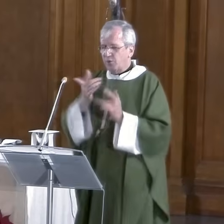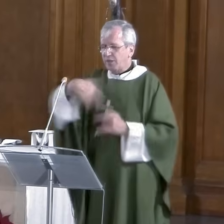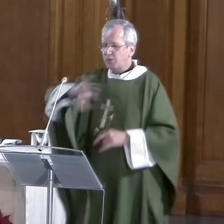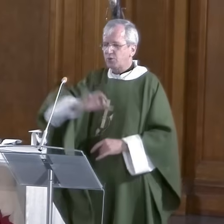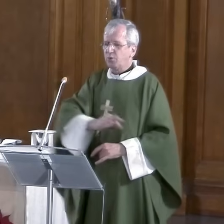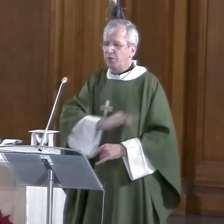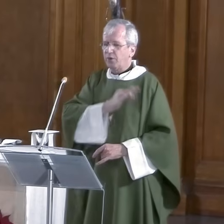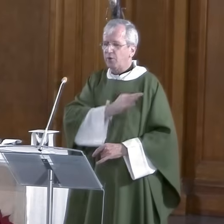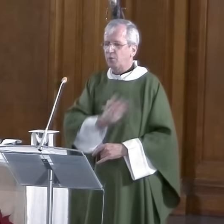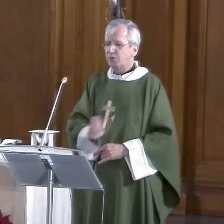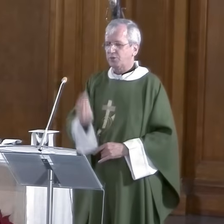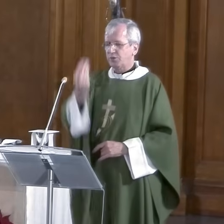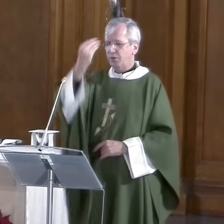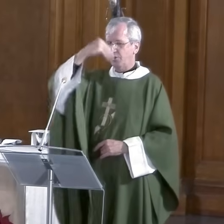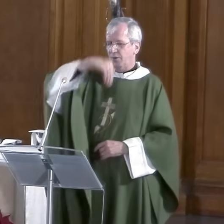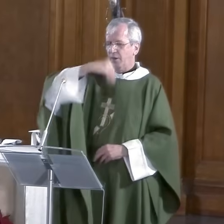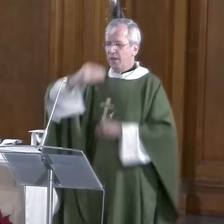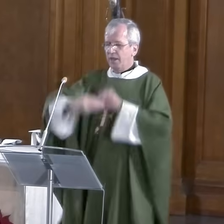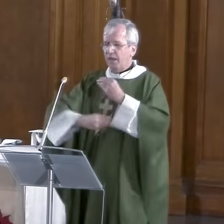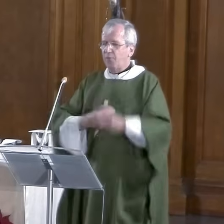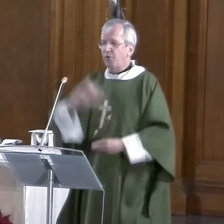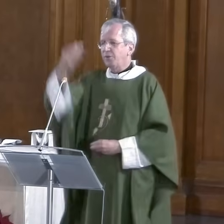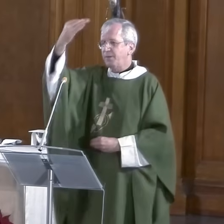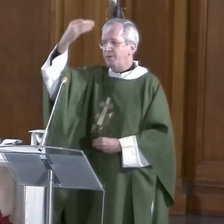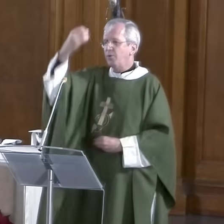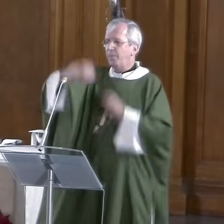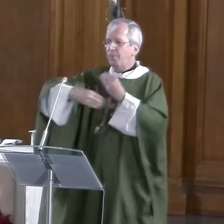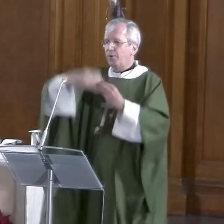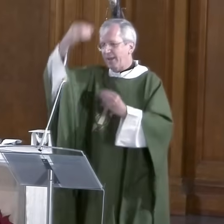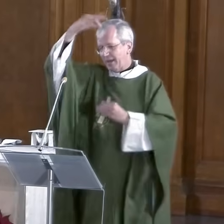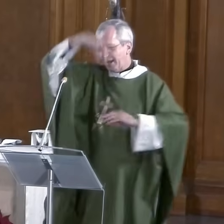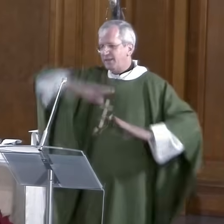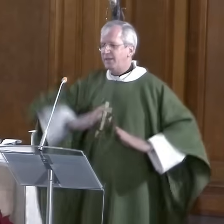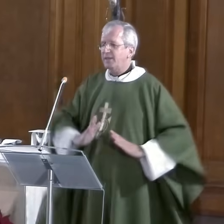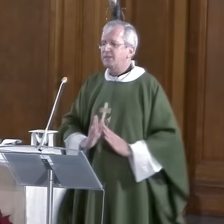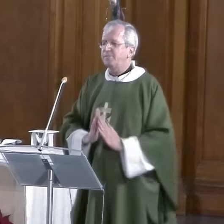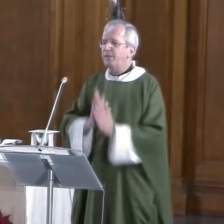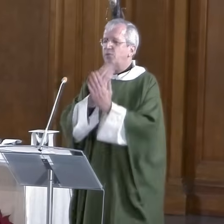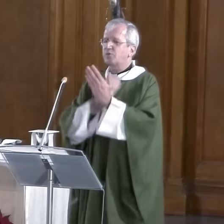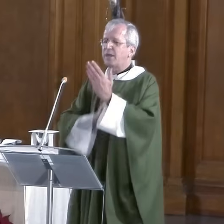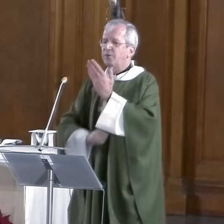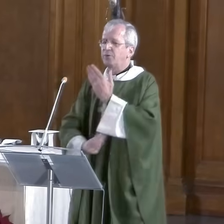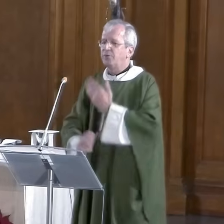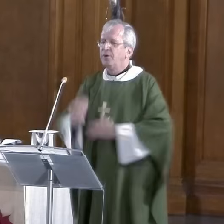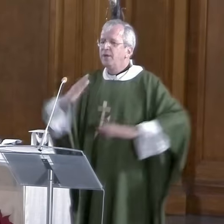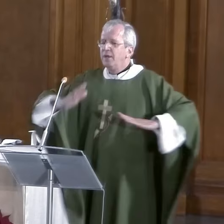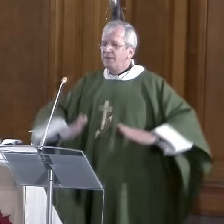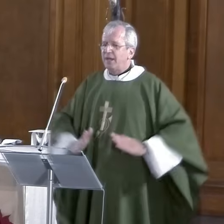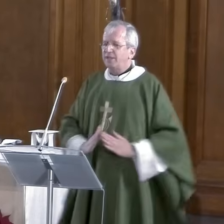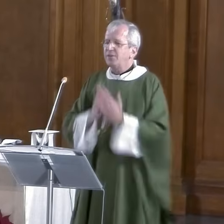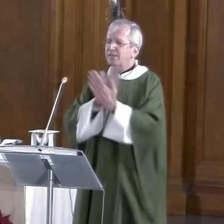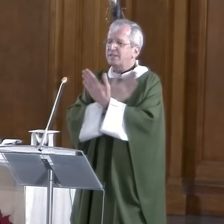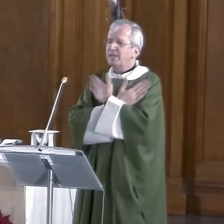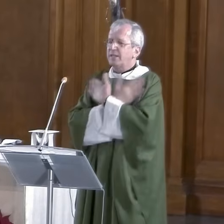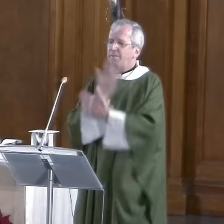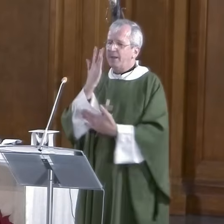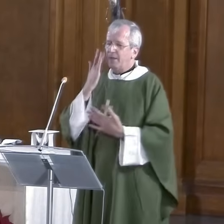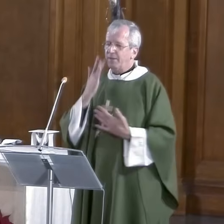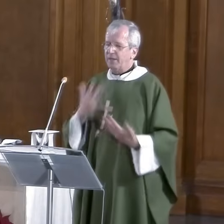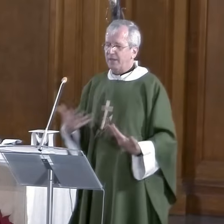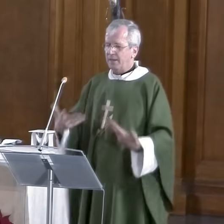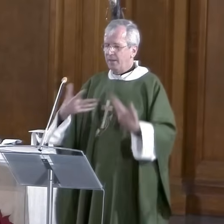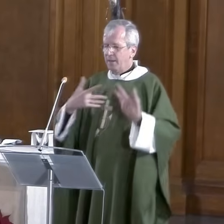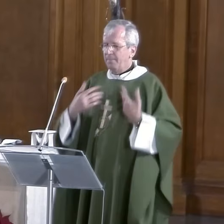en Jesucristo, su único Hijo, nuestro Señor, que fue concebido por obra y gracia del Espíritu Santo. Nació de Santa